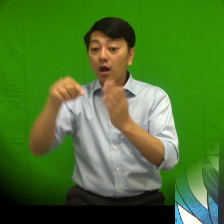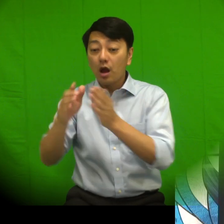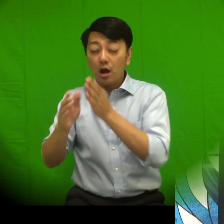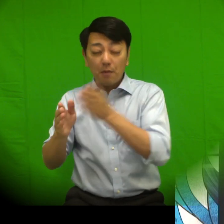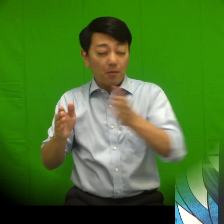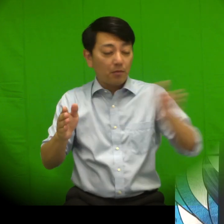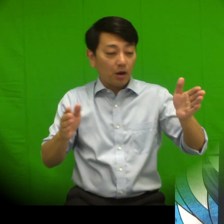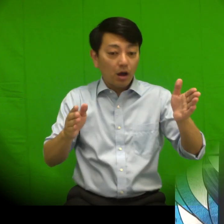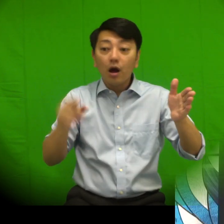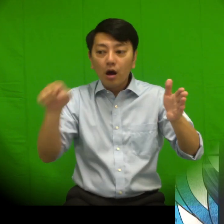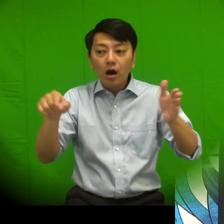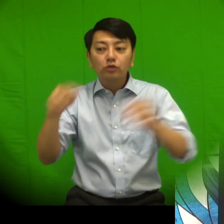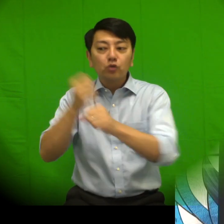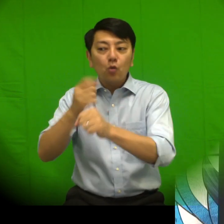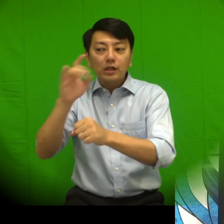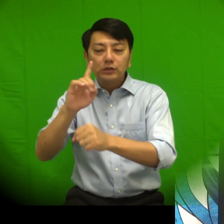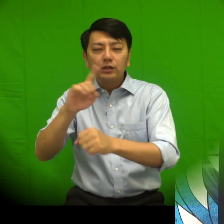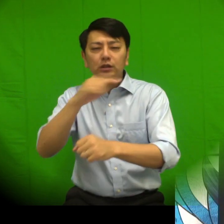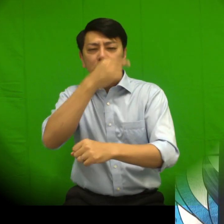のテーマの